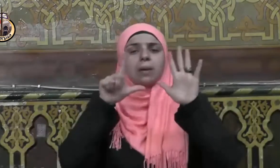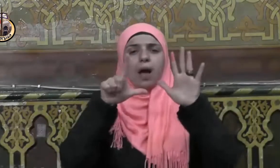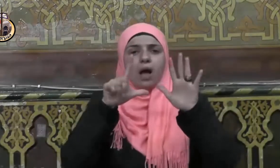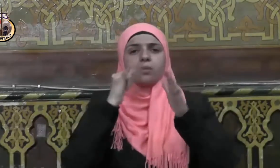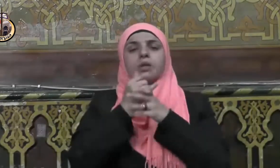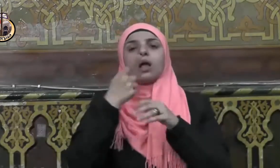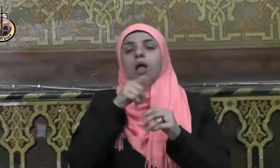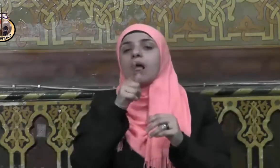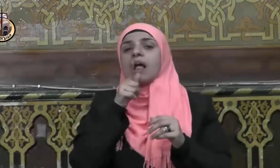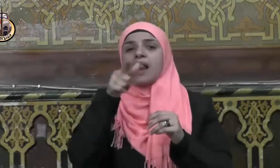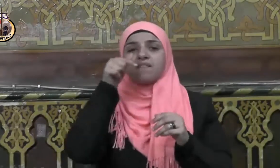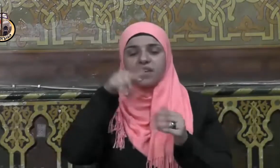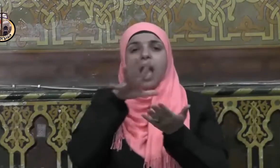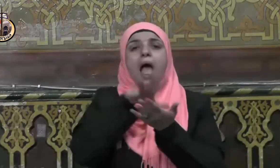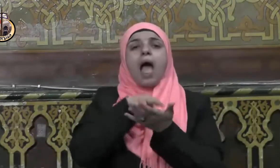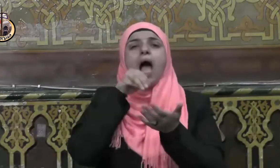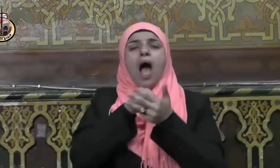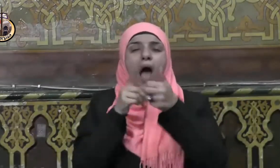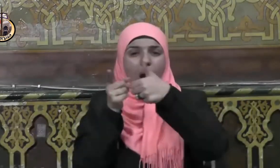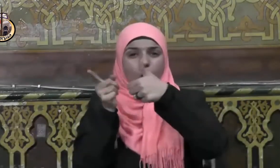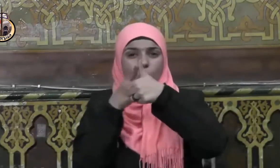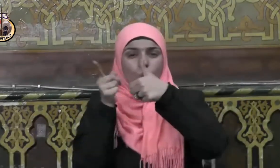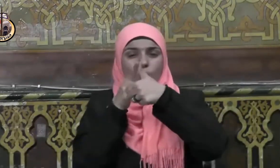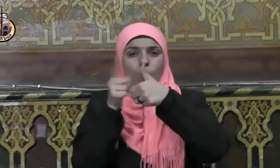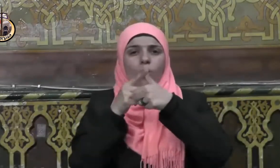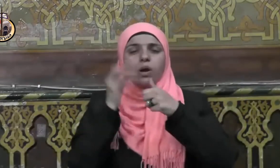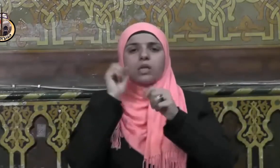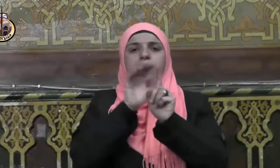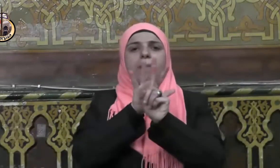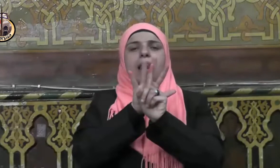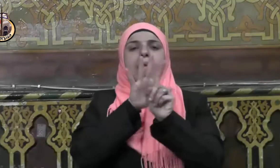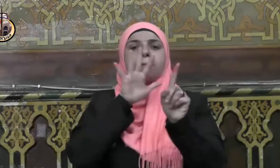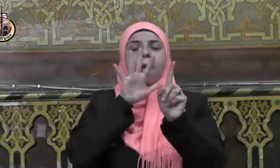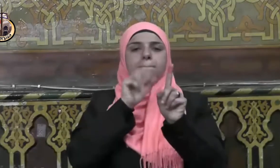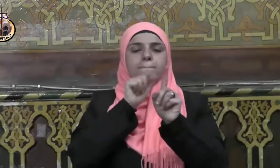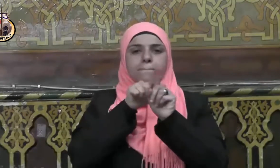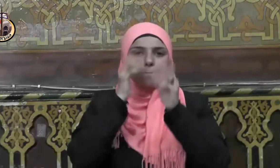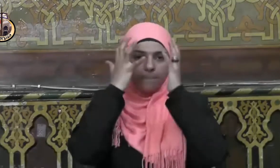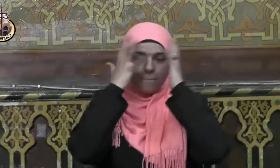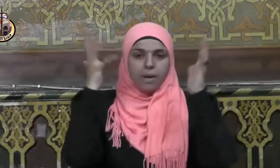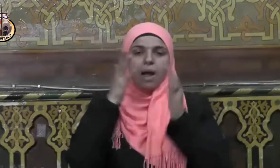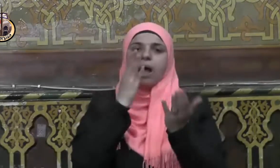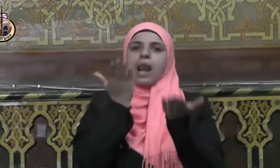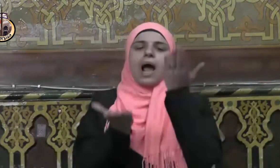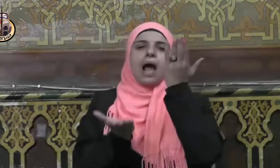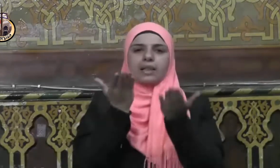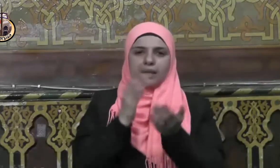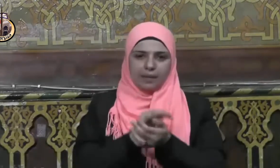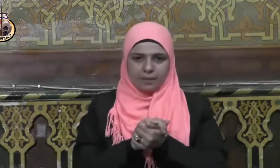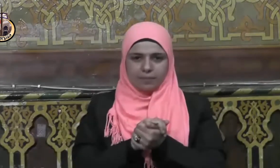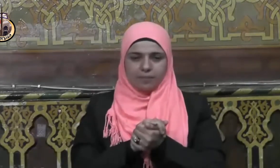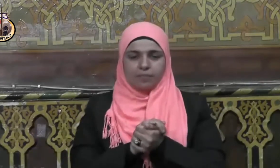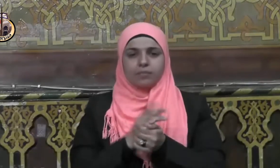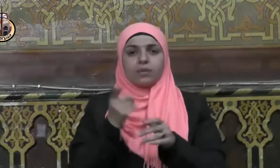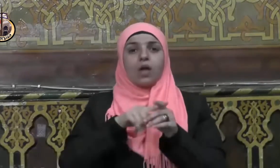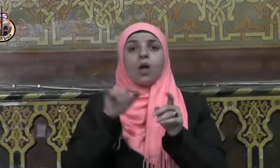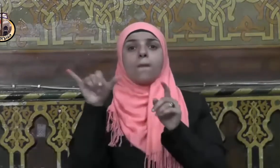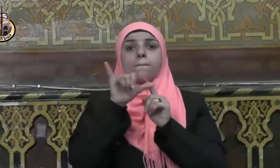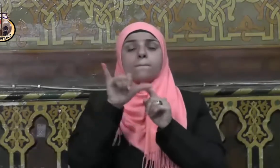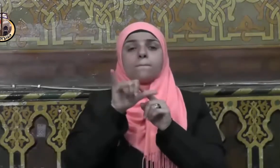في مقدمتهم الإمام العادل. ومن أهم أسس وعوامل